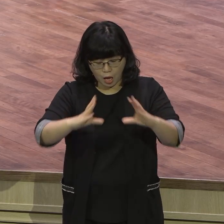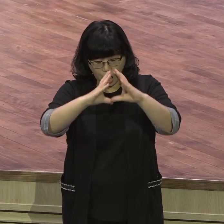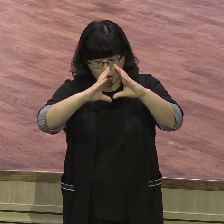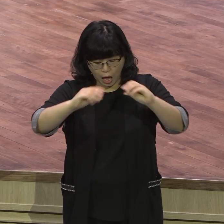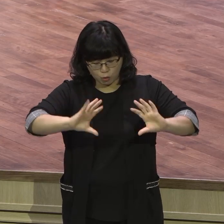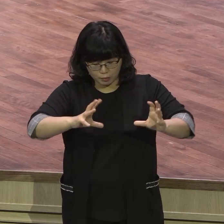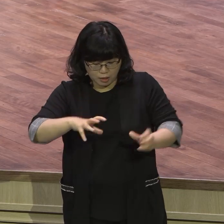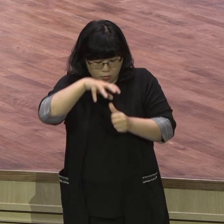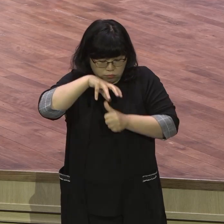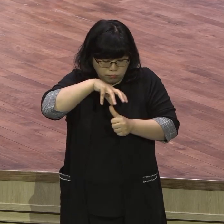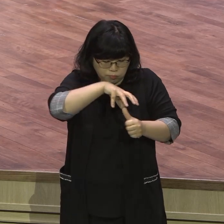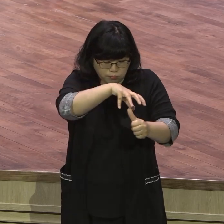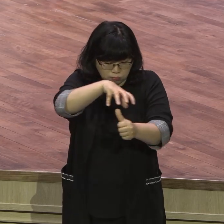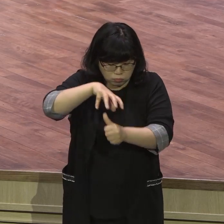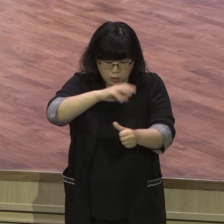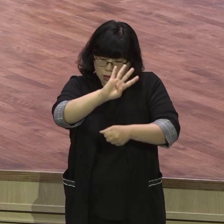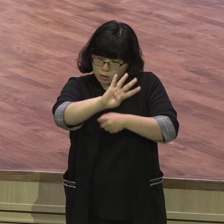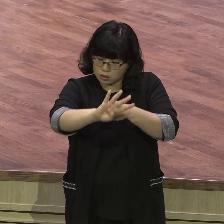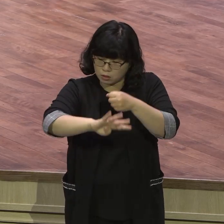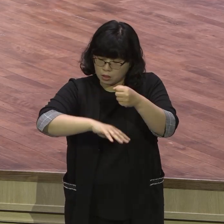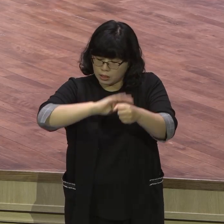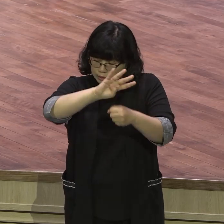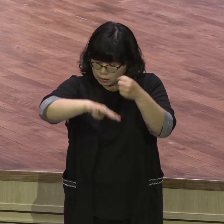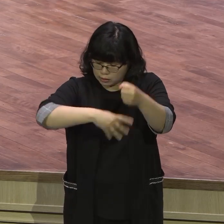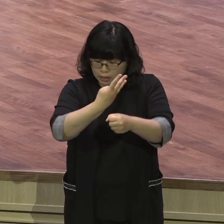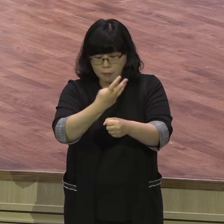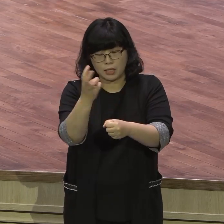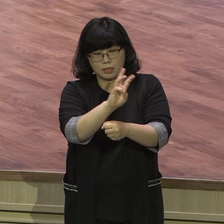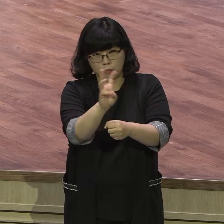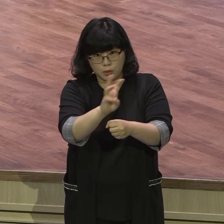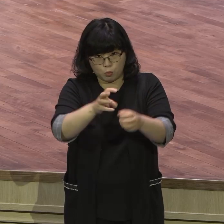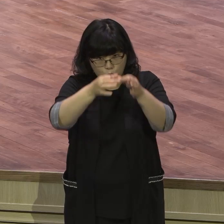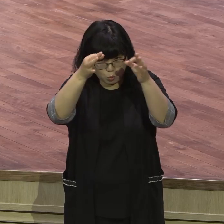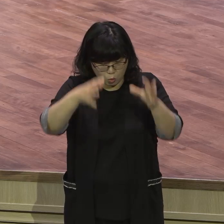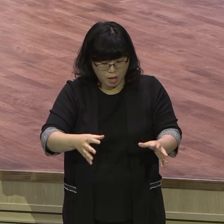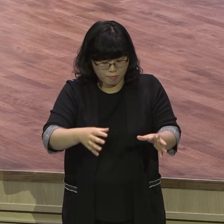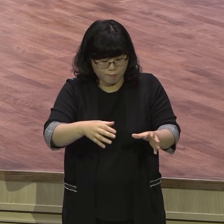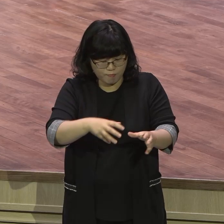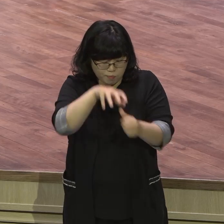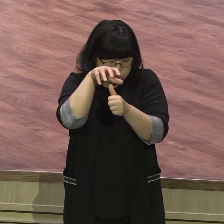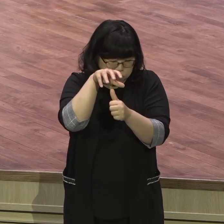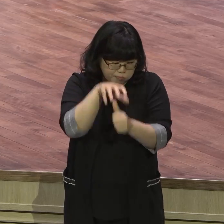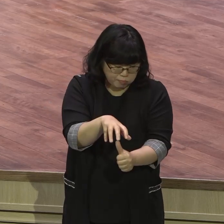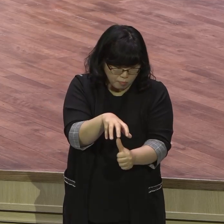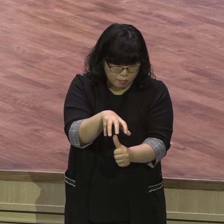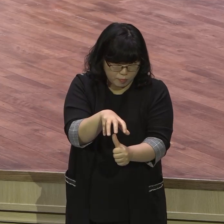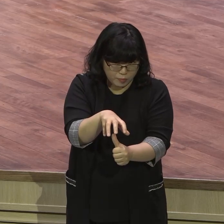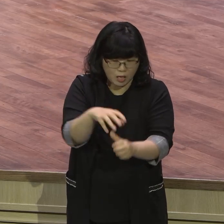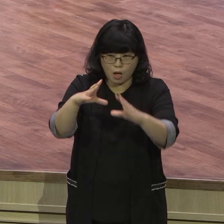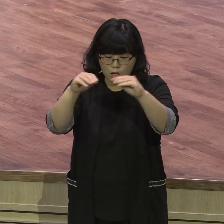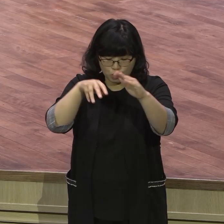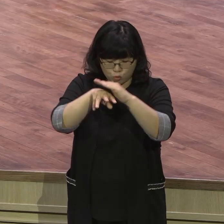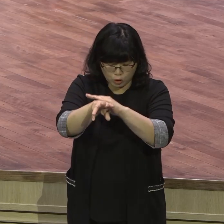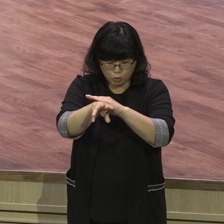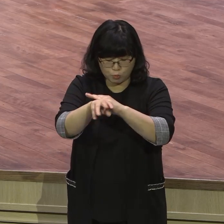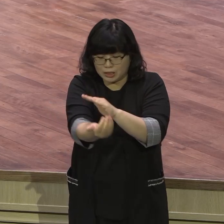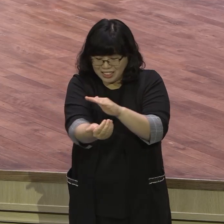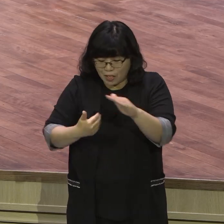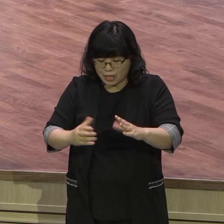애급에 살면서 애급 문화에 젖어버렸어요. 애급 문화는 싹 다 우상문화예요.